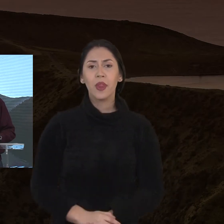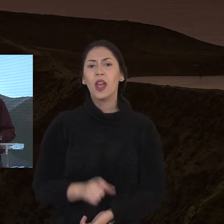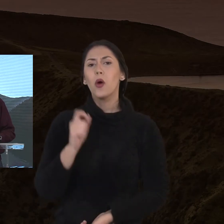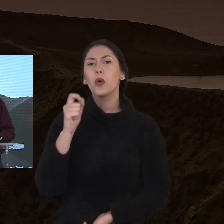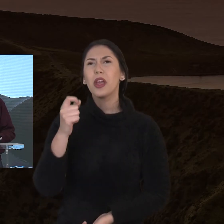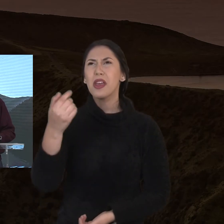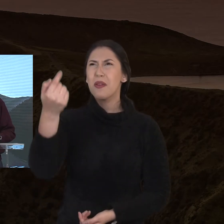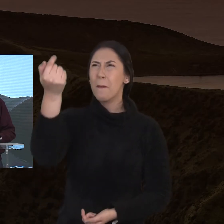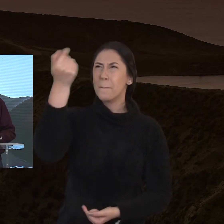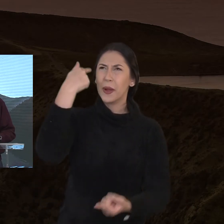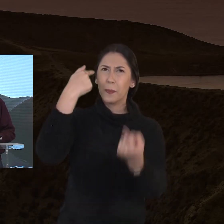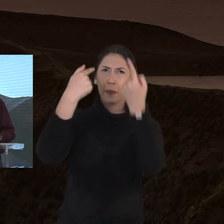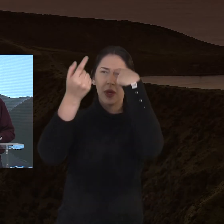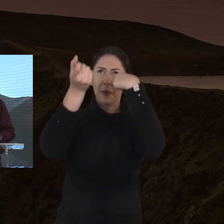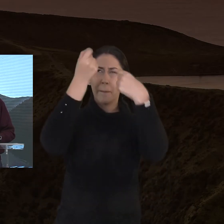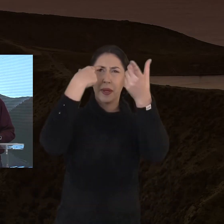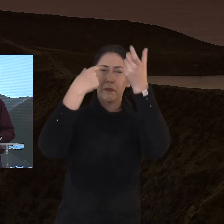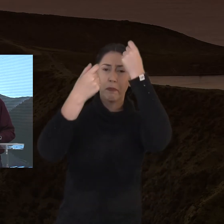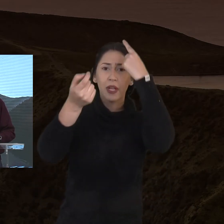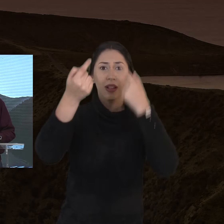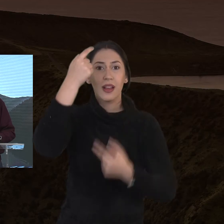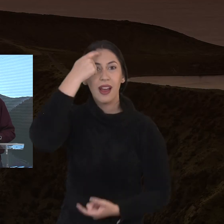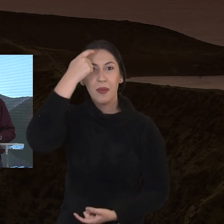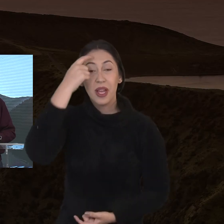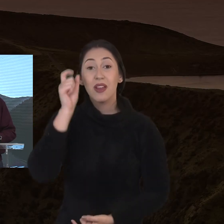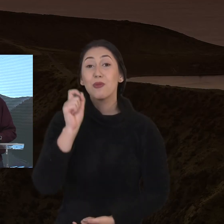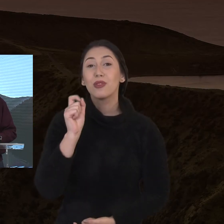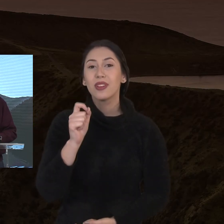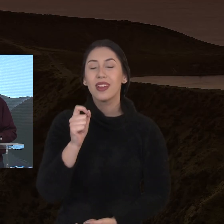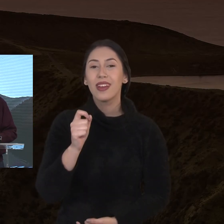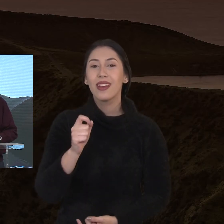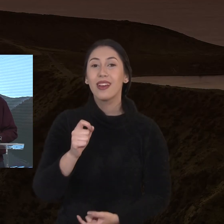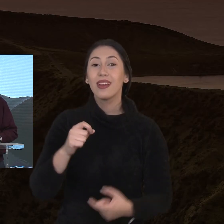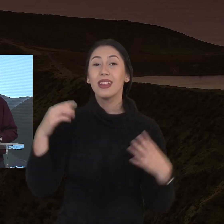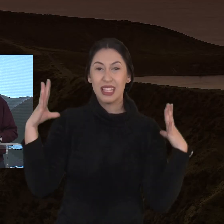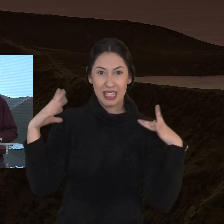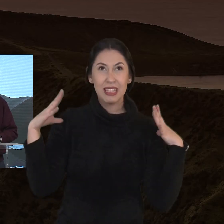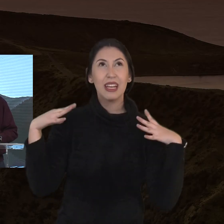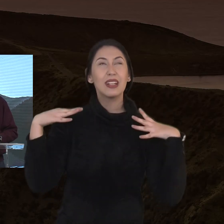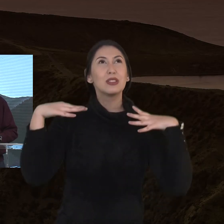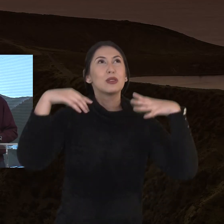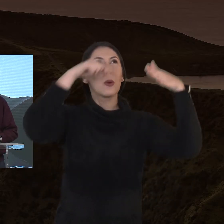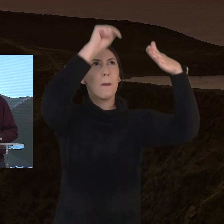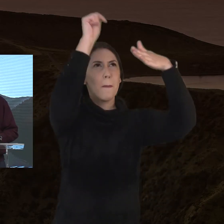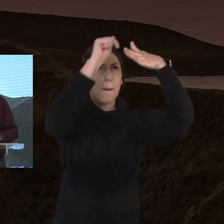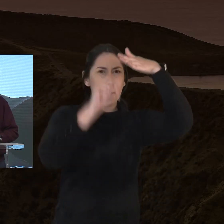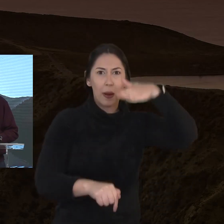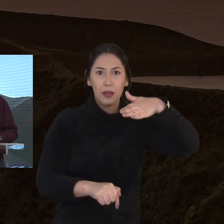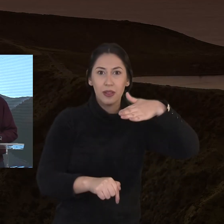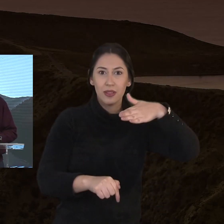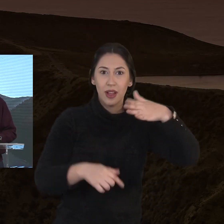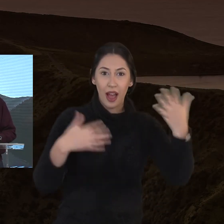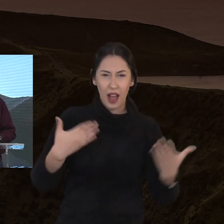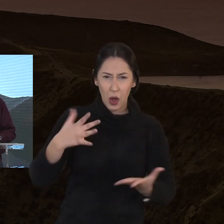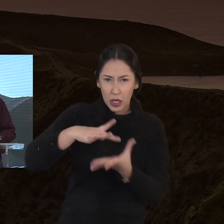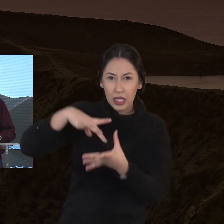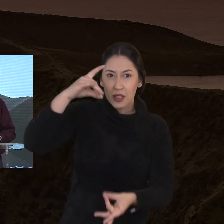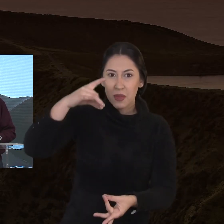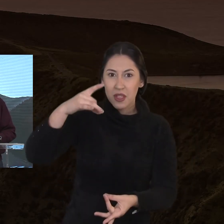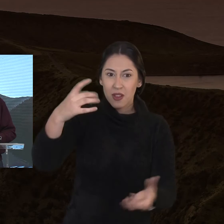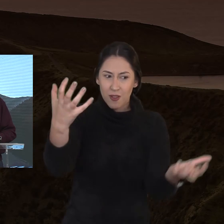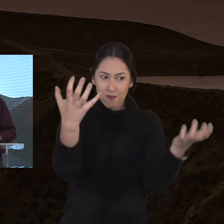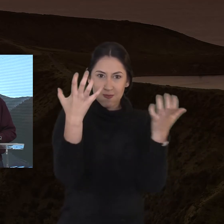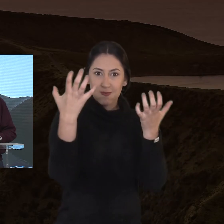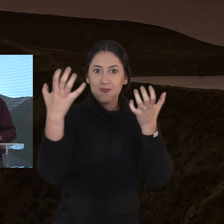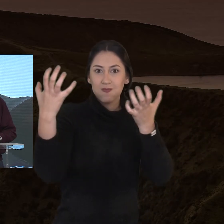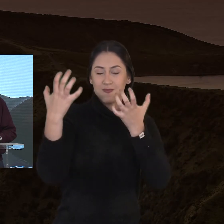mente são esses principais e potestades esses anjos caídos que estão nos ares então estou expondo tudo isso para nós podemos